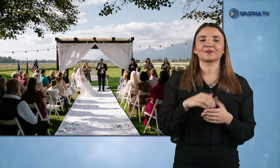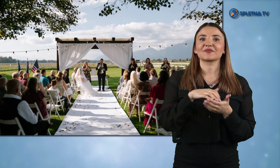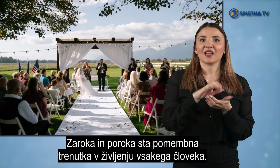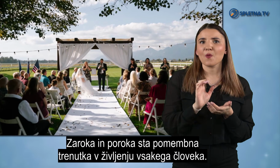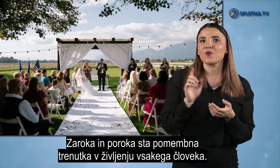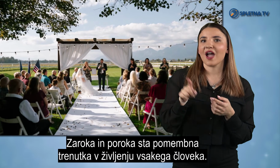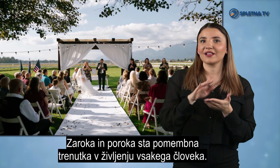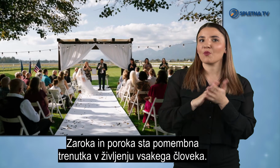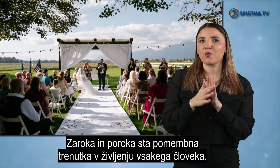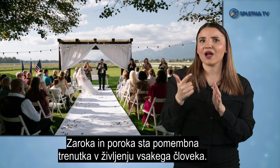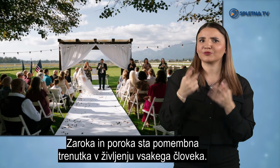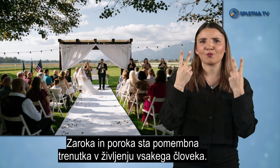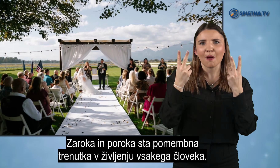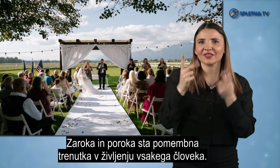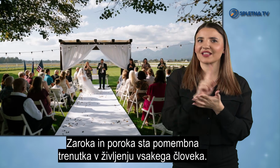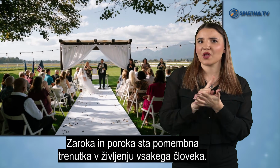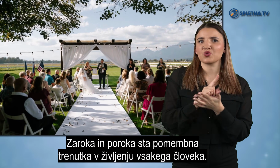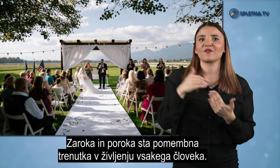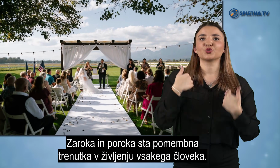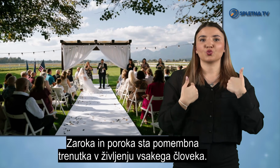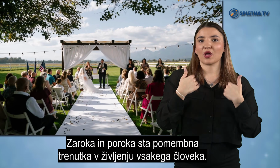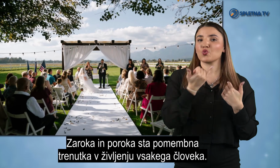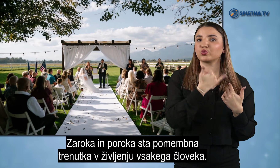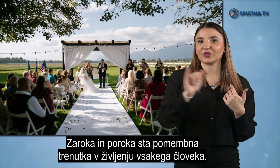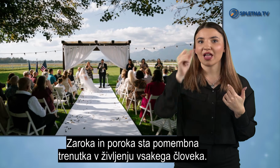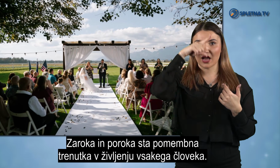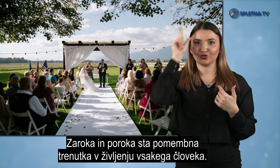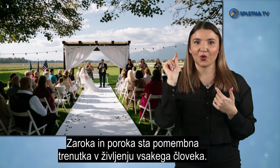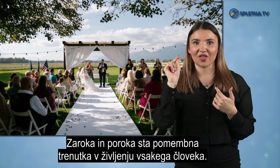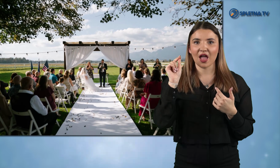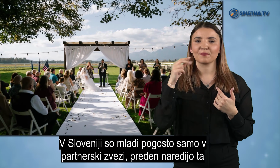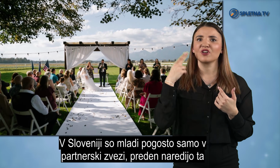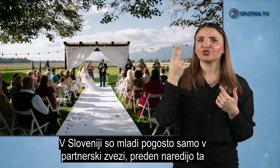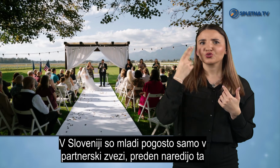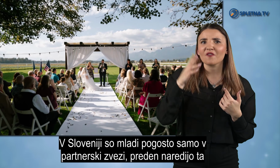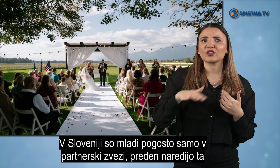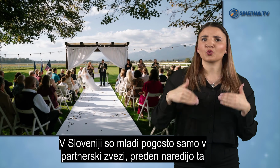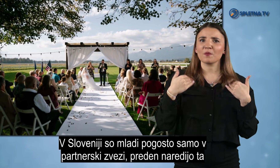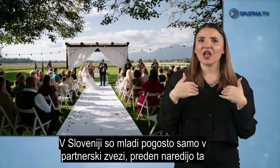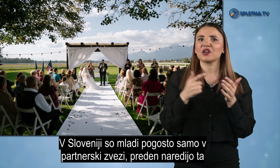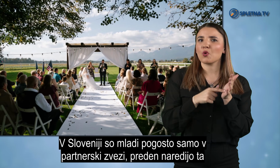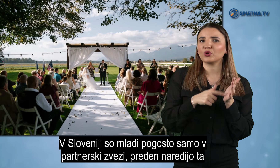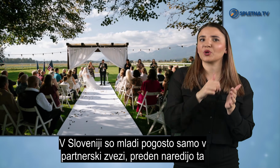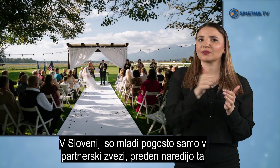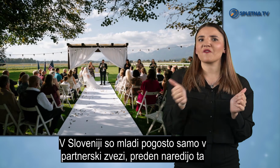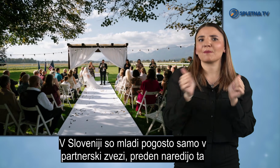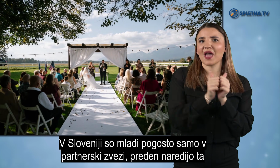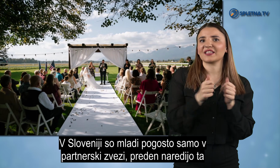Zaroka in poroka sta pomembna trenutka v življenju vsakega človeka. V Sloveniji so mladi pogosto samo v partnerski